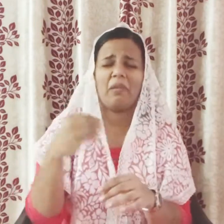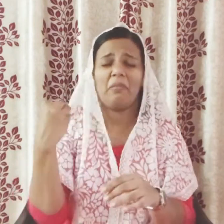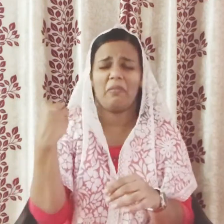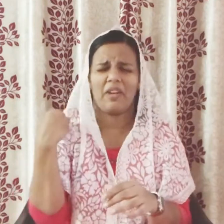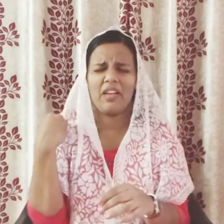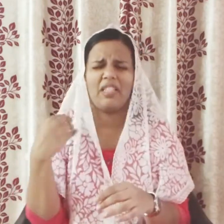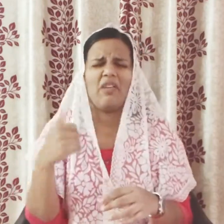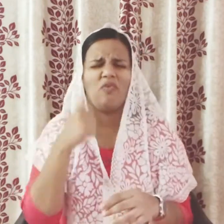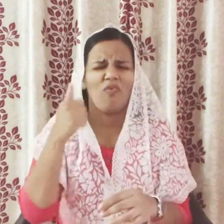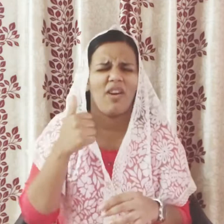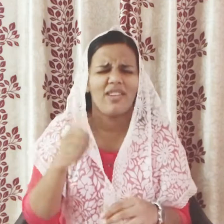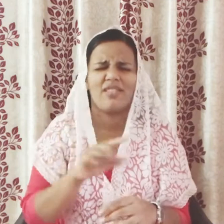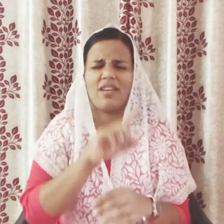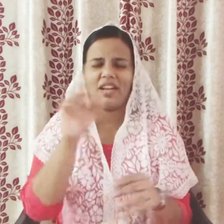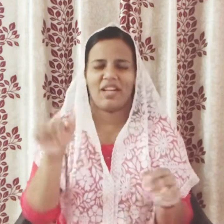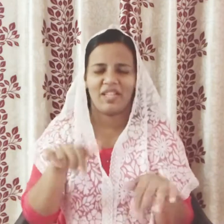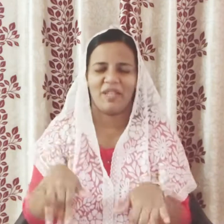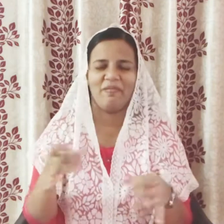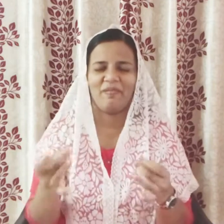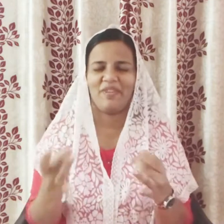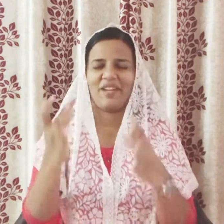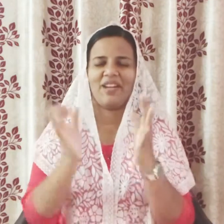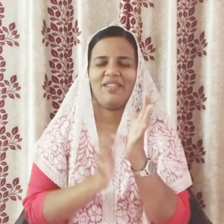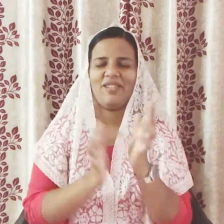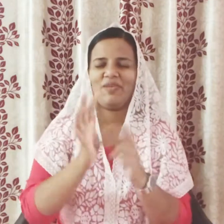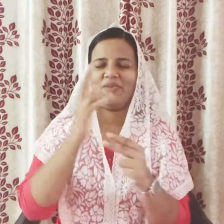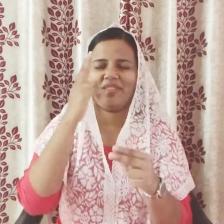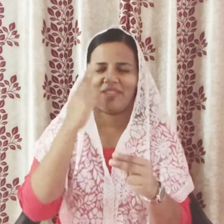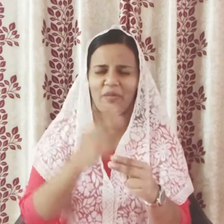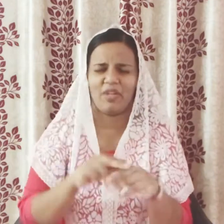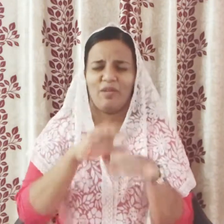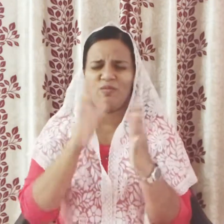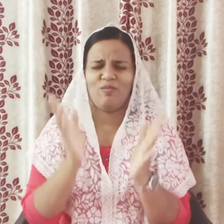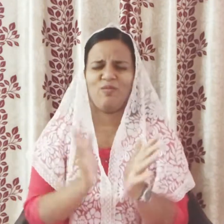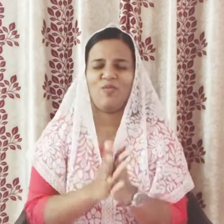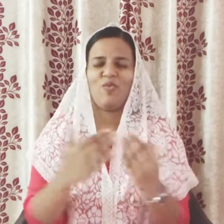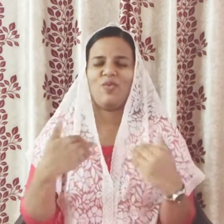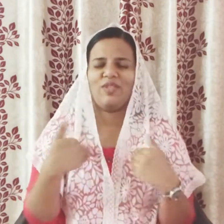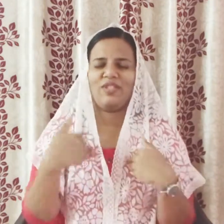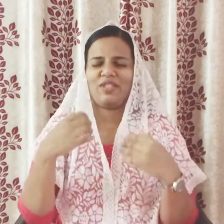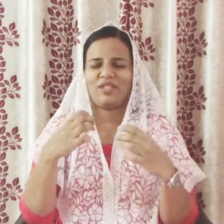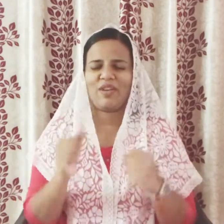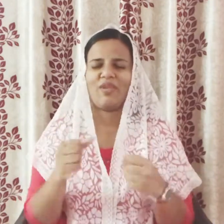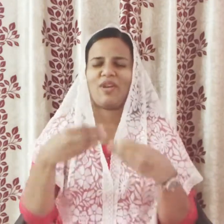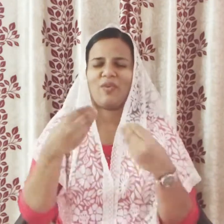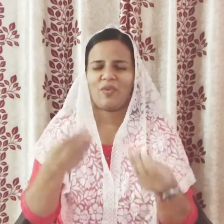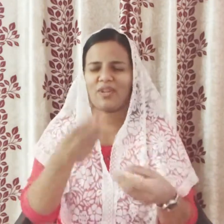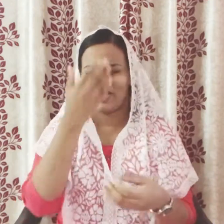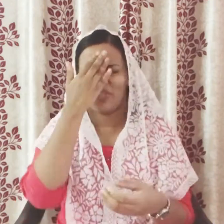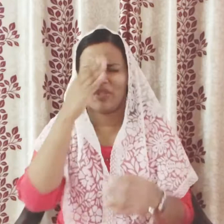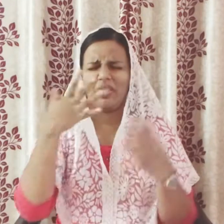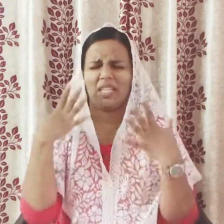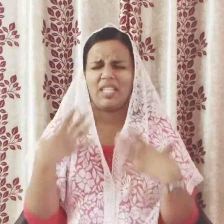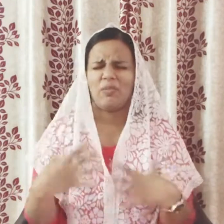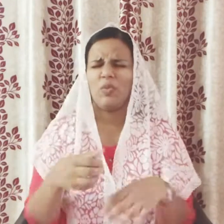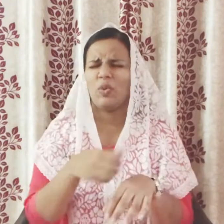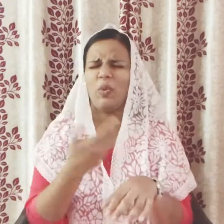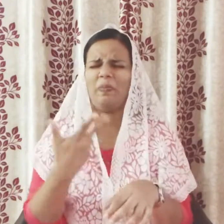ഭാരപ്പെട്ടിരിക്കുന്ന പ്രിയപ്പെട്ടവർ, പ്രായമായവർ ഒക്കെയും ഇന്ന് പകൽക്കാലം യേശു ക്രിസ്തുവിൻ്റെ നാമത്തിൽ പൂർണ്ണ സൗഖ്യത്തിലേക്ക് വരുന്നതിനായിട്ട് സ്തോത്രം. ശരീരം മുഴുവൻ ചൊറിഞ്ഞ്